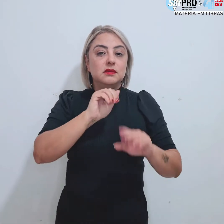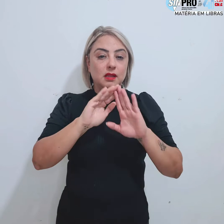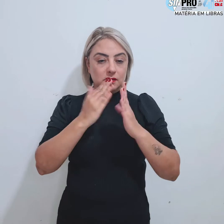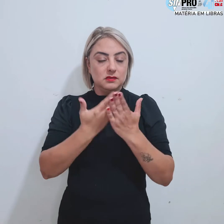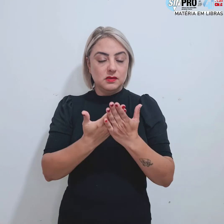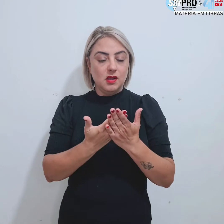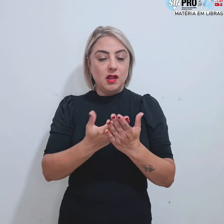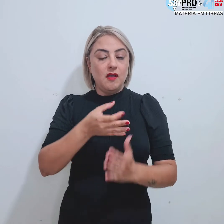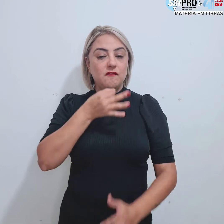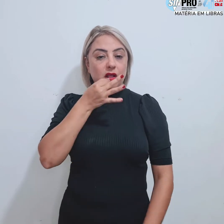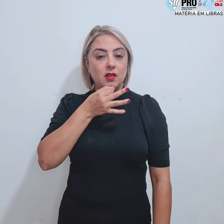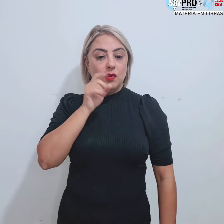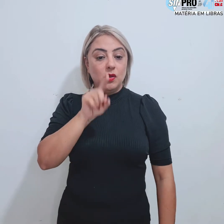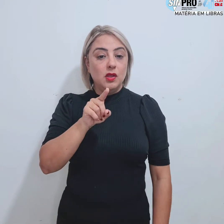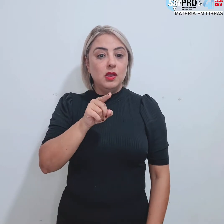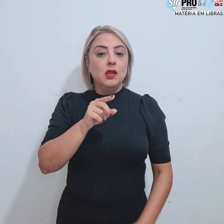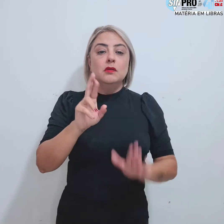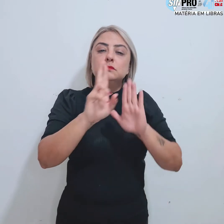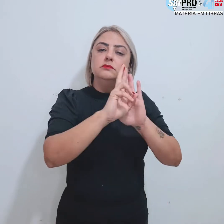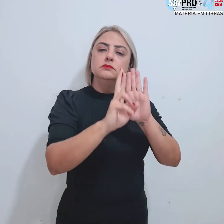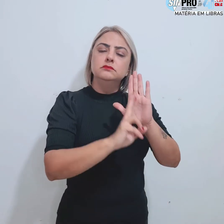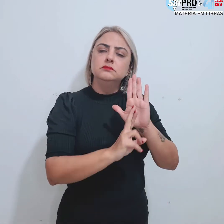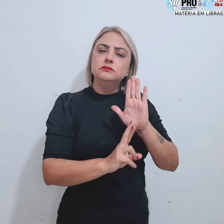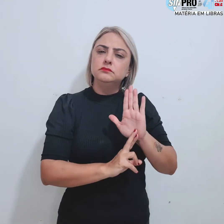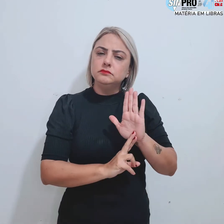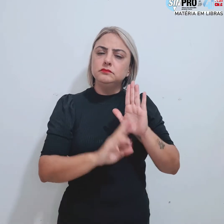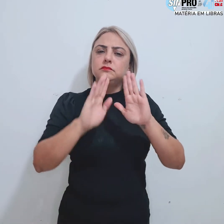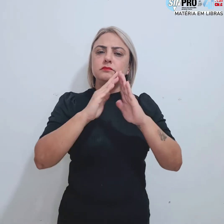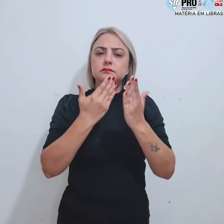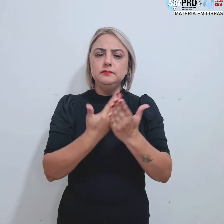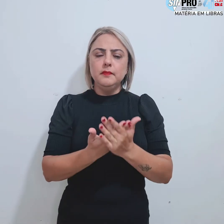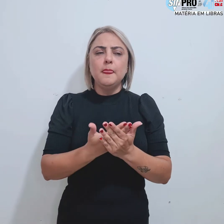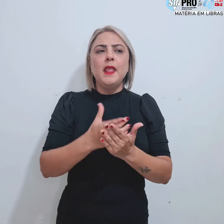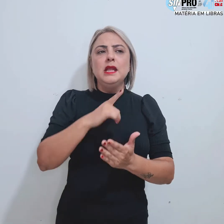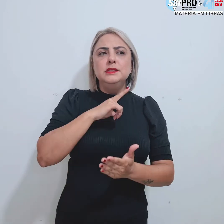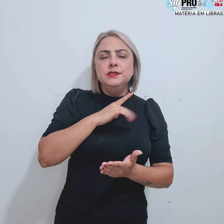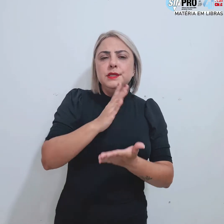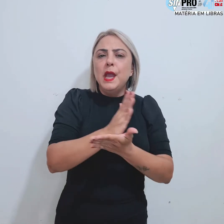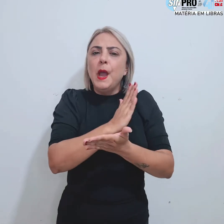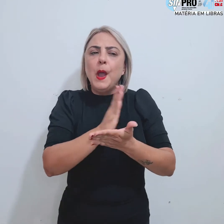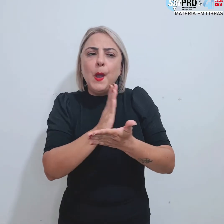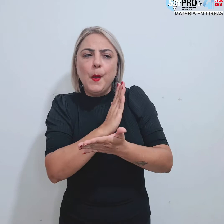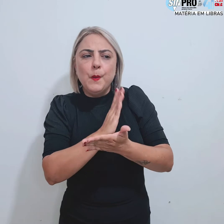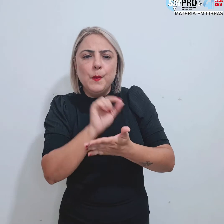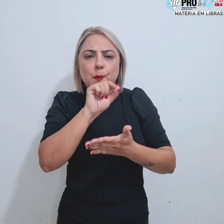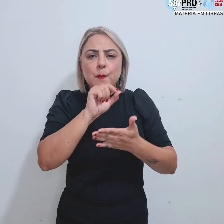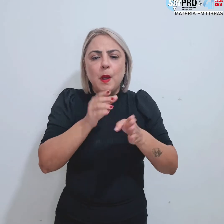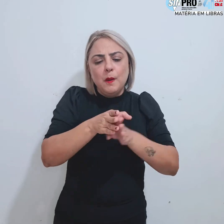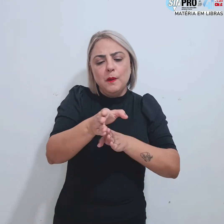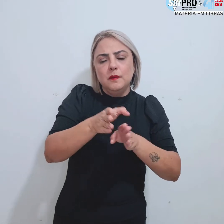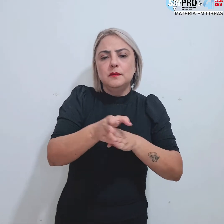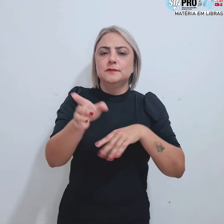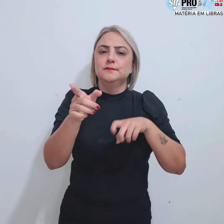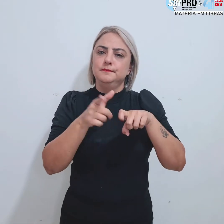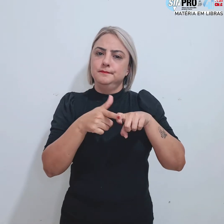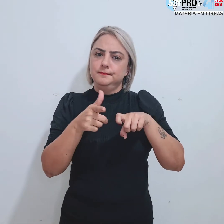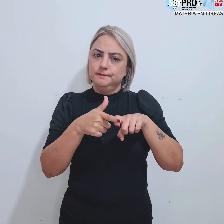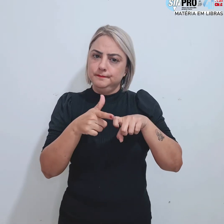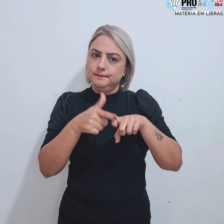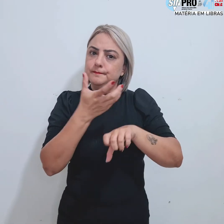afirmou que o regulamento da escola tinha alguma disposição sobre orientação sexual,